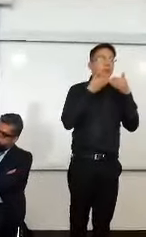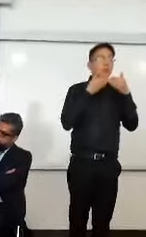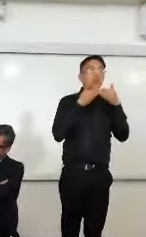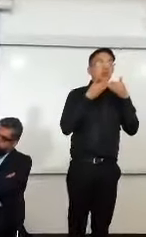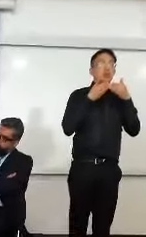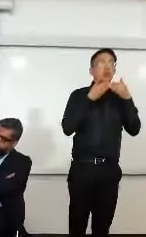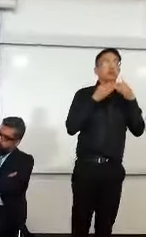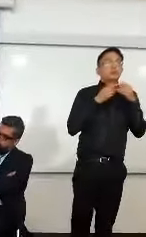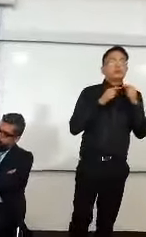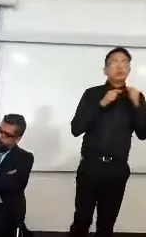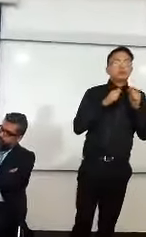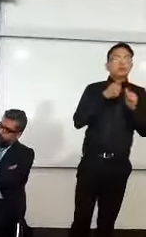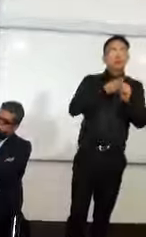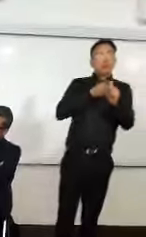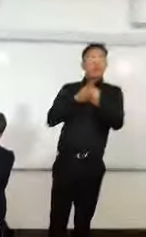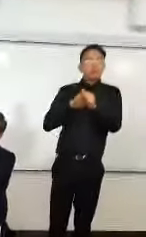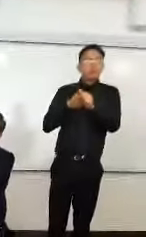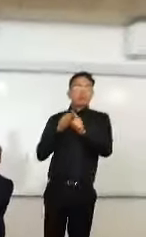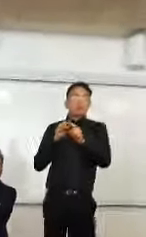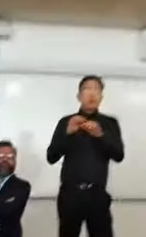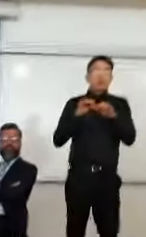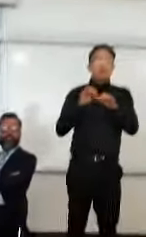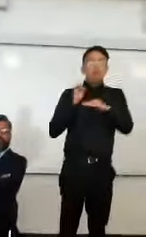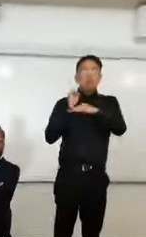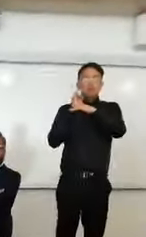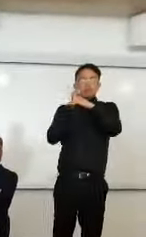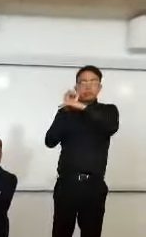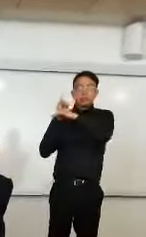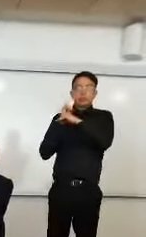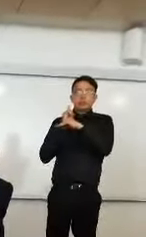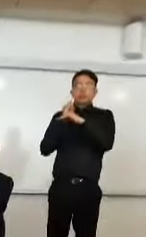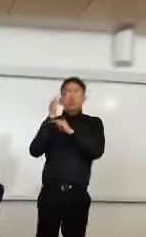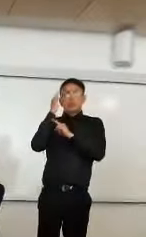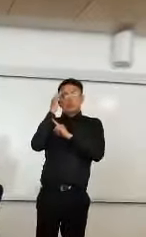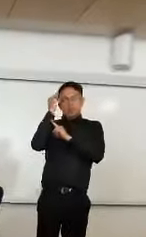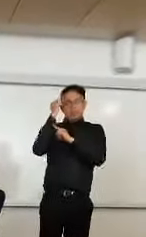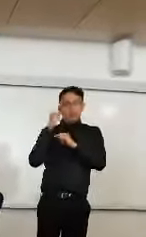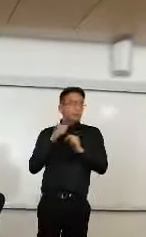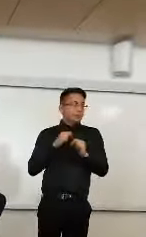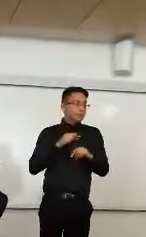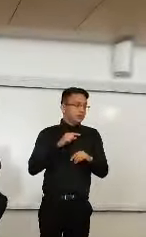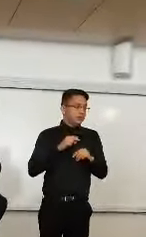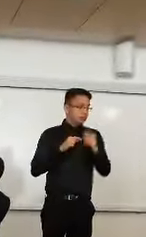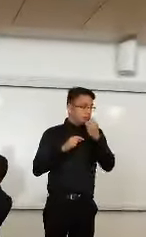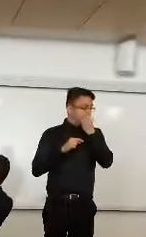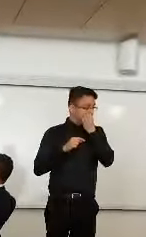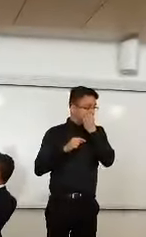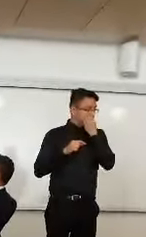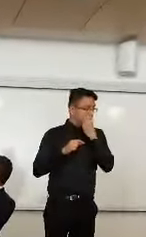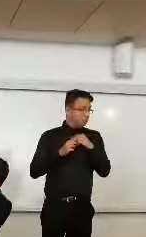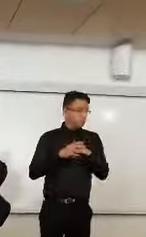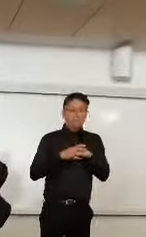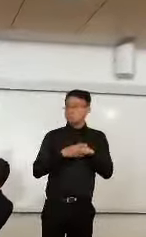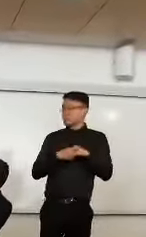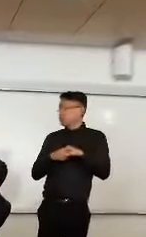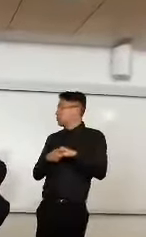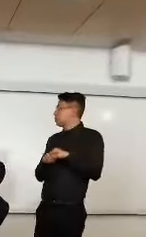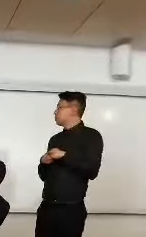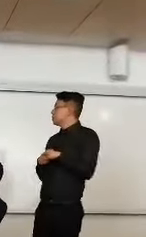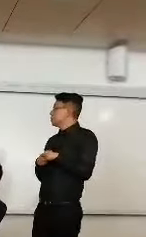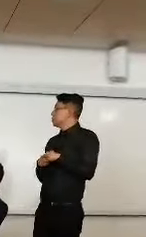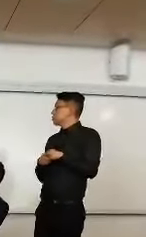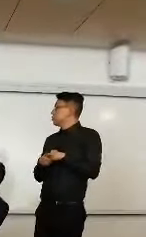distintos actores de la institucionalidad, como les dije, de la academia. Si quieres podemos pasar, porque pasemos,